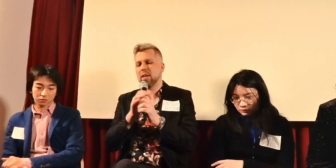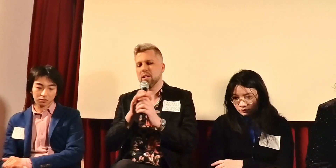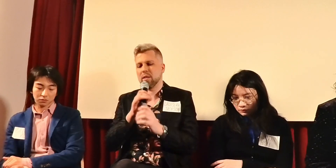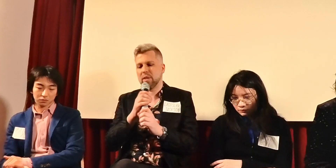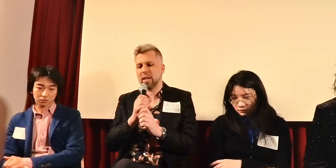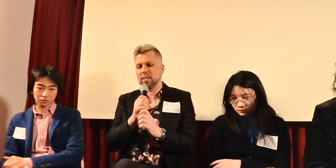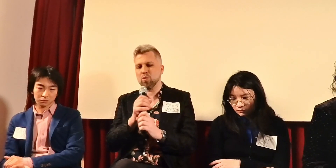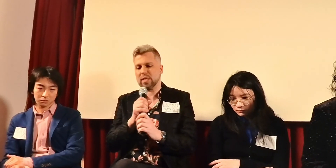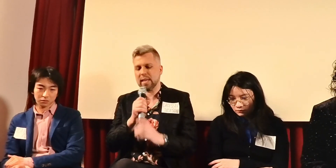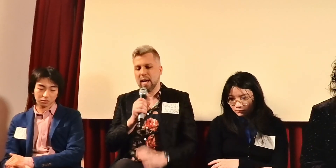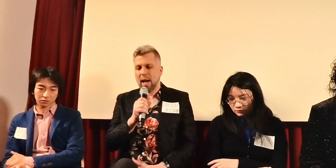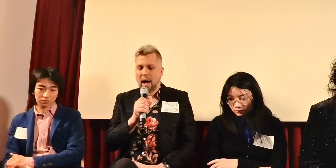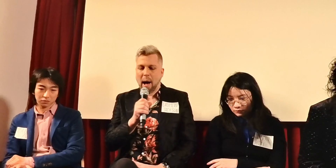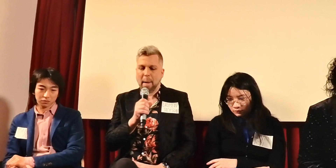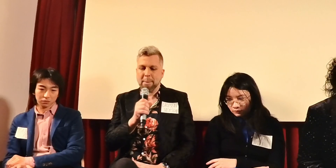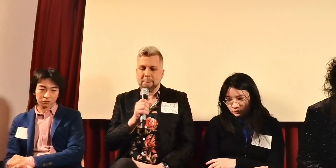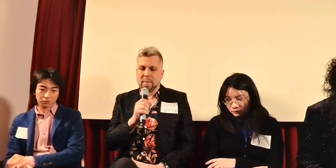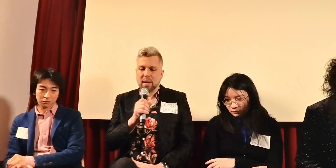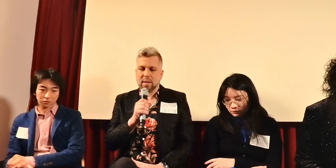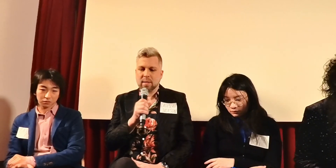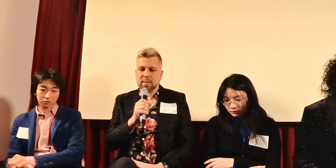třeba v těch institucích. A